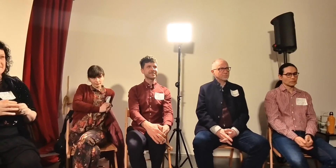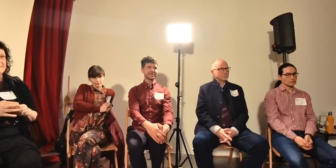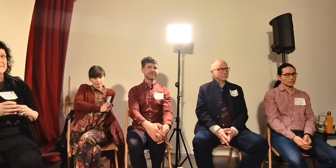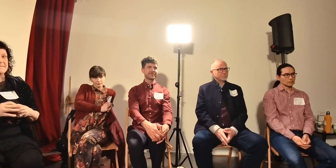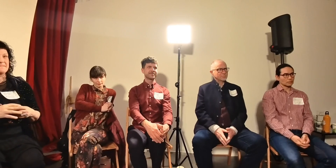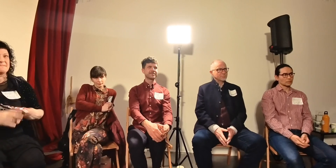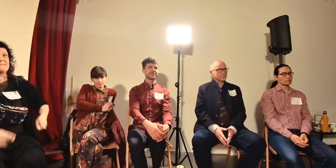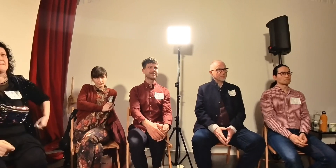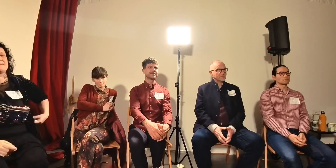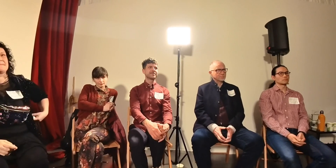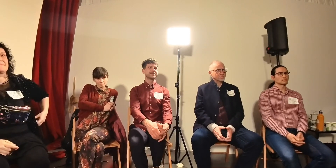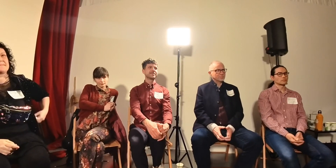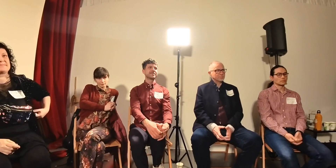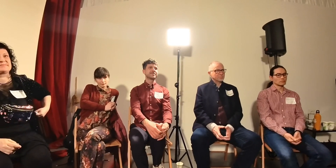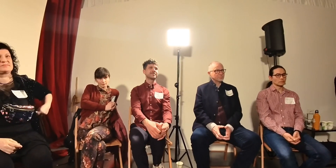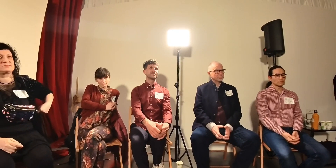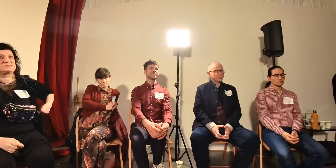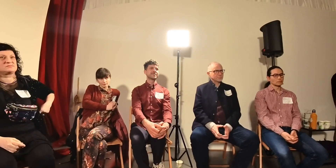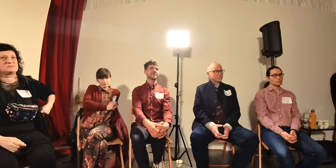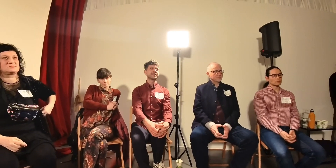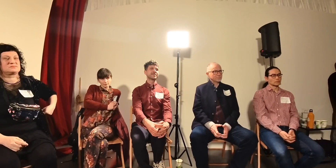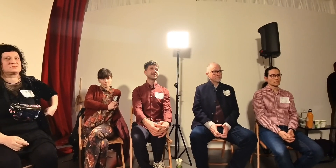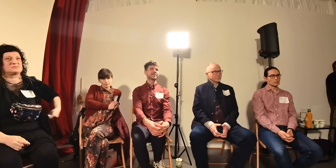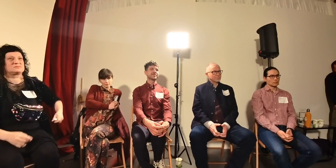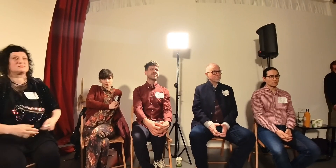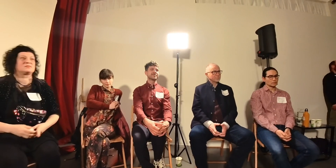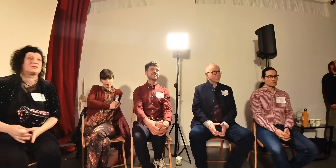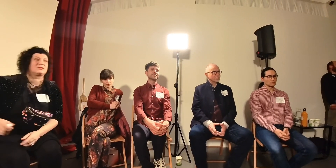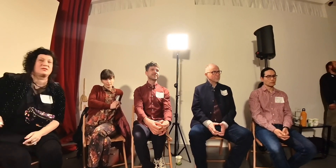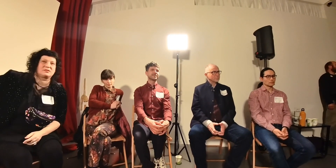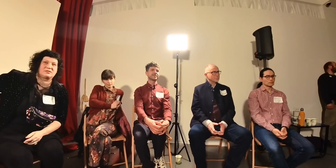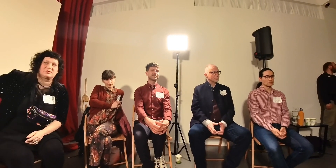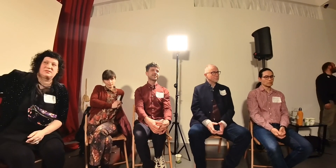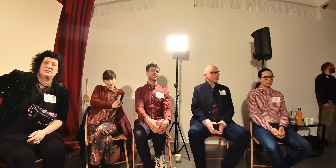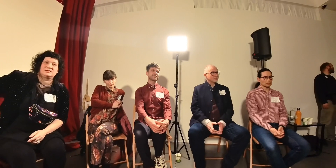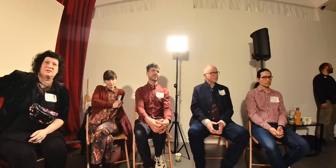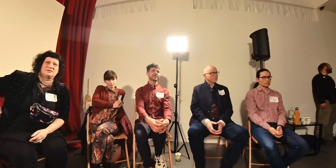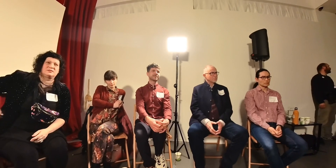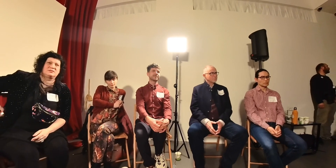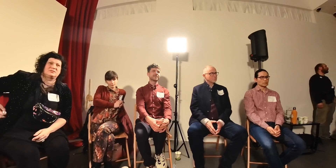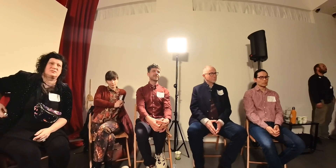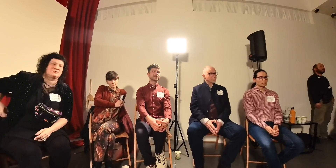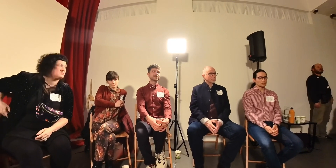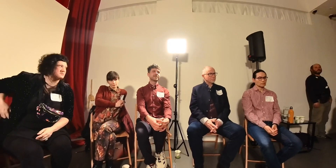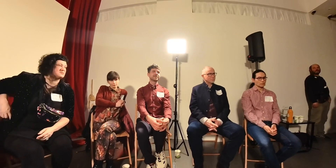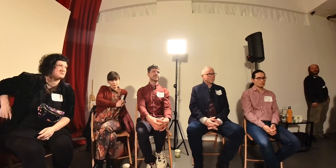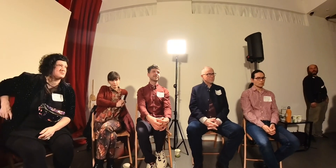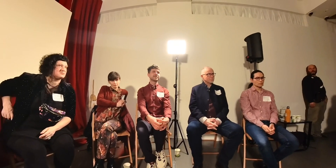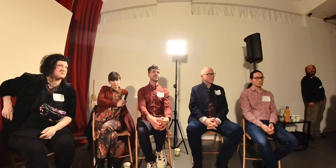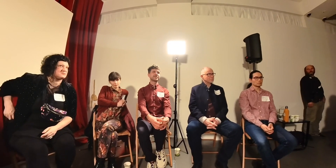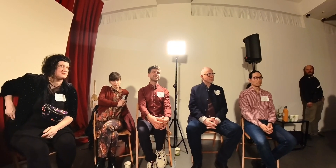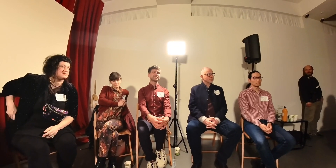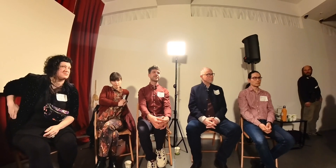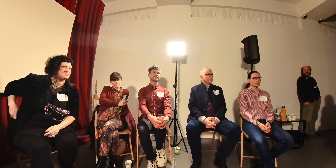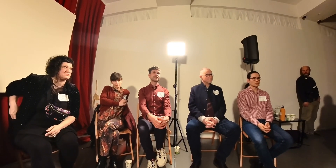I když třeba existuje něco jako mezinárodní znakový systém, který je umělý systém, ale není to jazyk, takže pro nás i ta terminologie někdy nevhodně